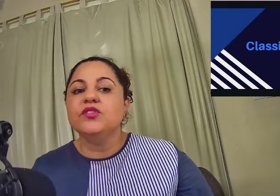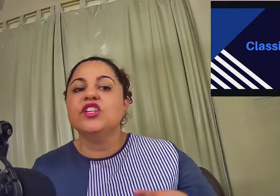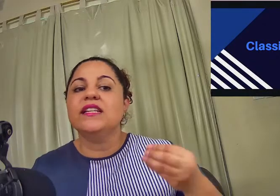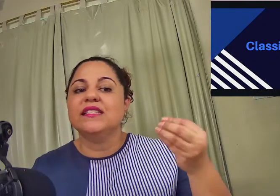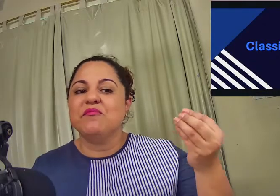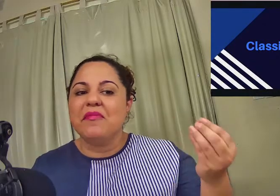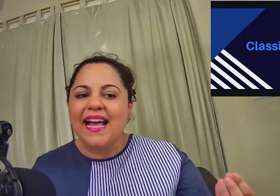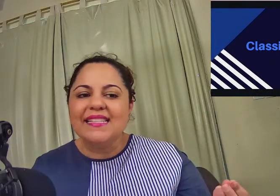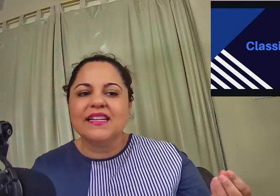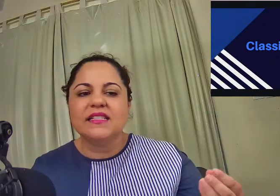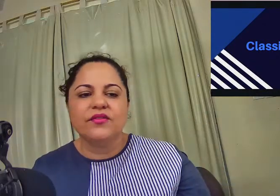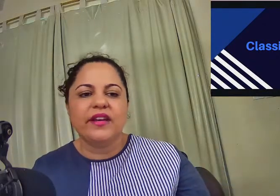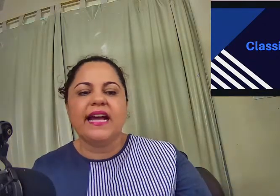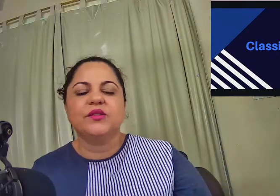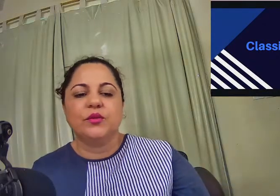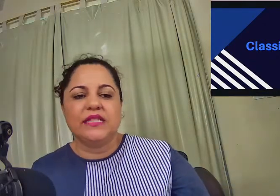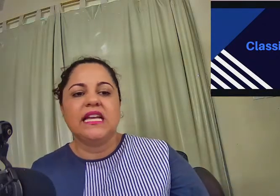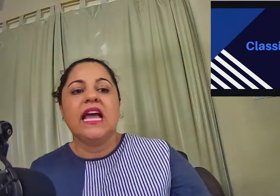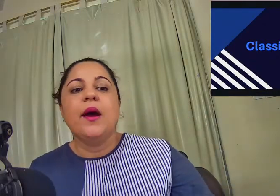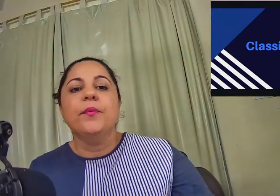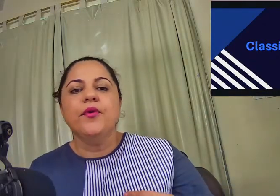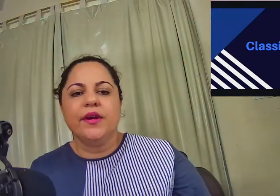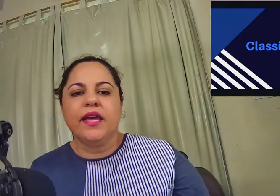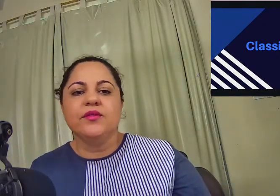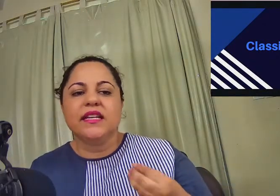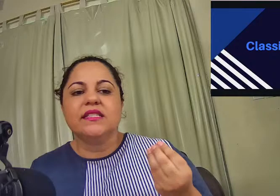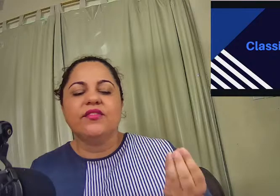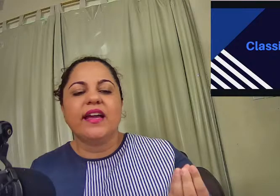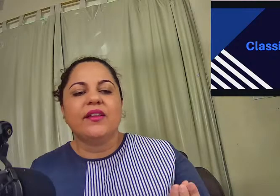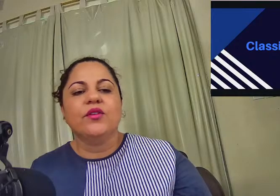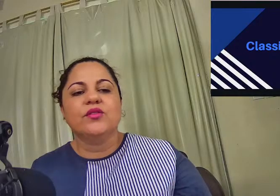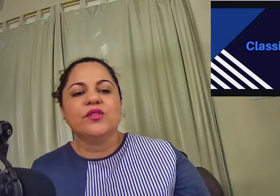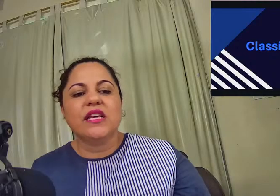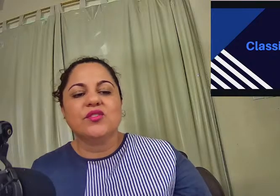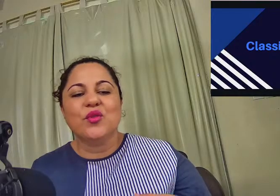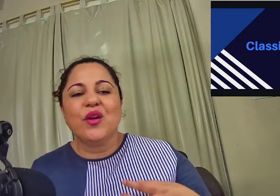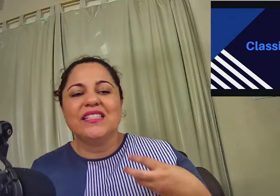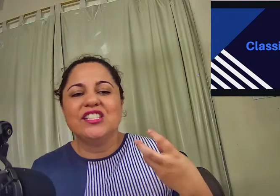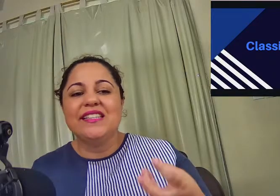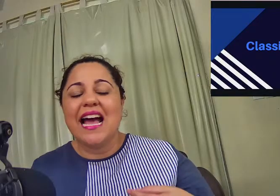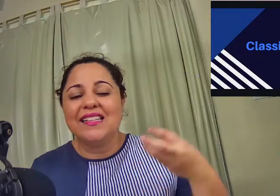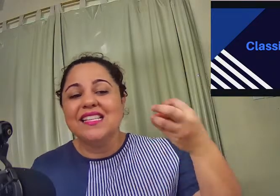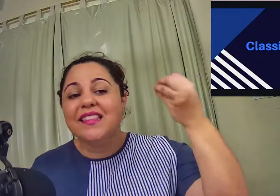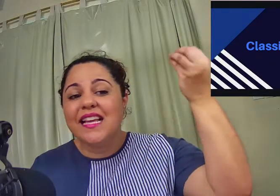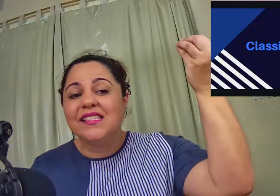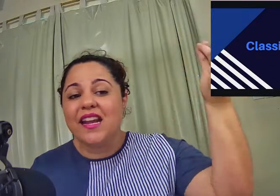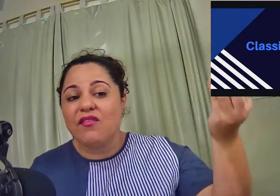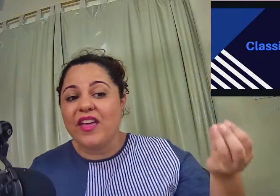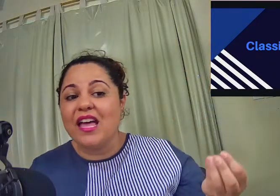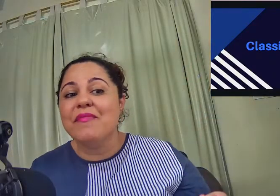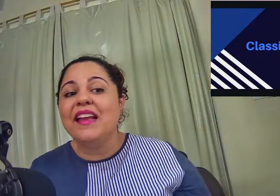utilize mais classificadores, porque os classificadores nos ajudam a descrever melhor,